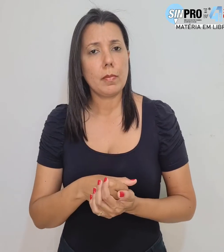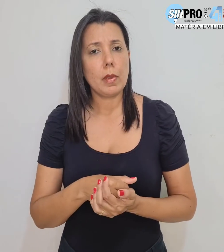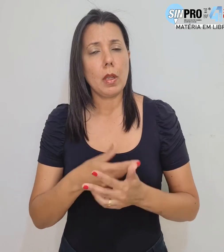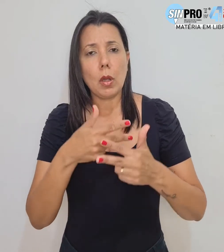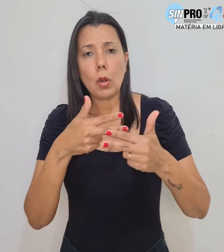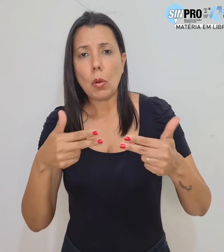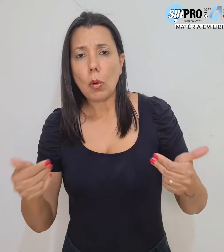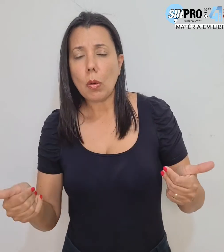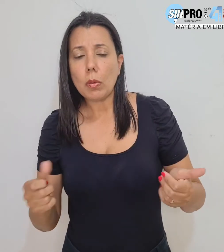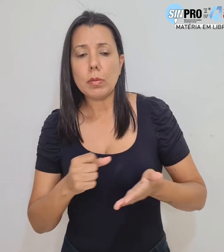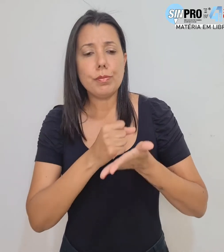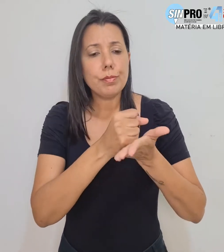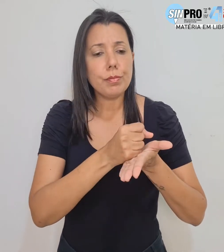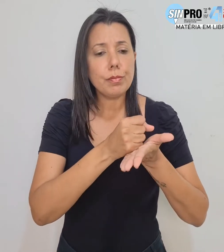instrumentos de cooperação